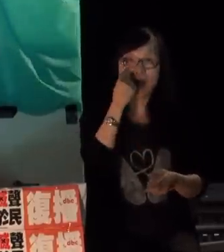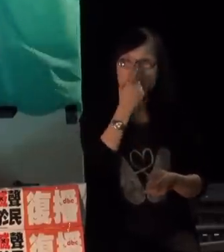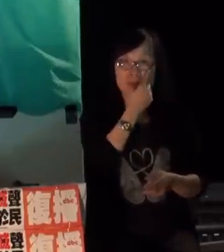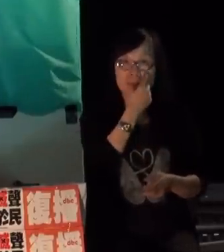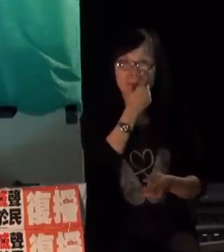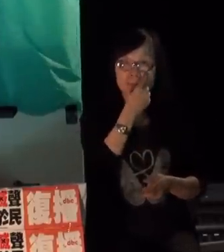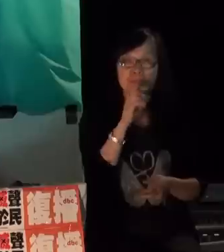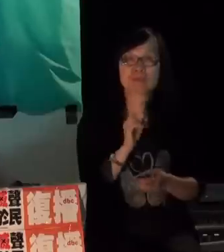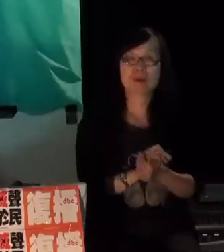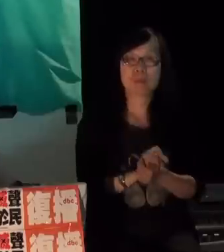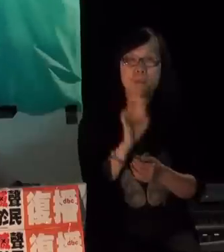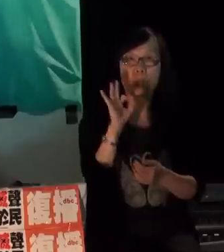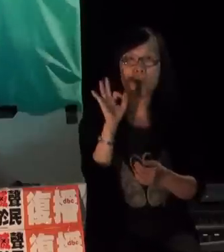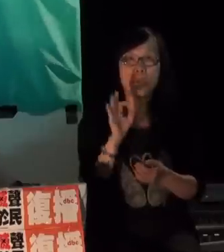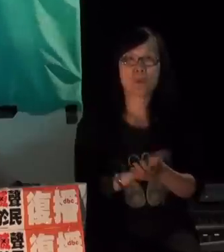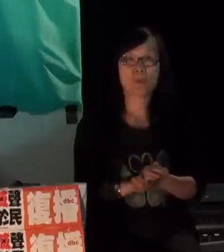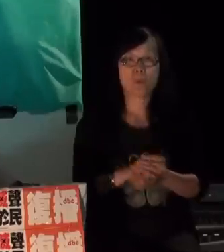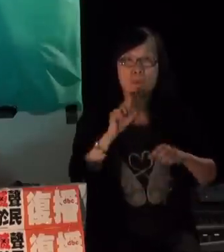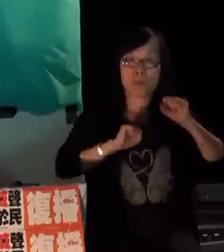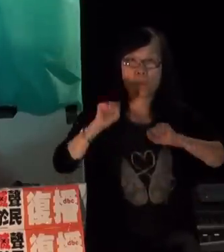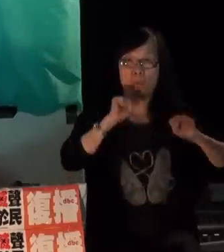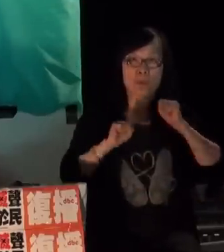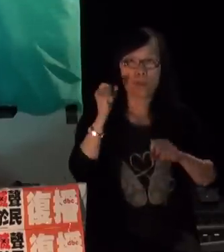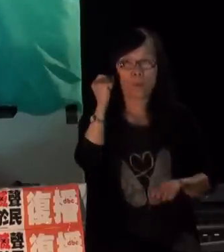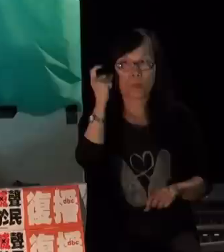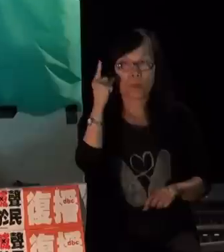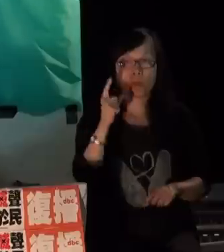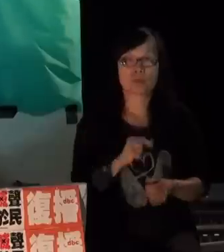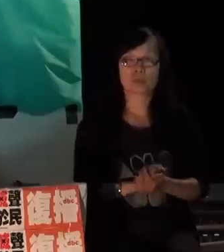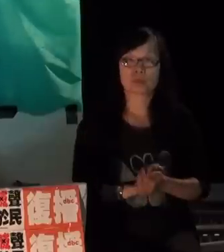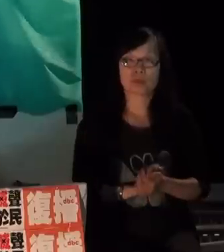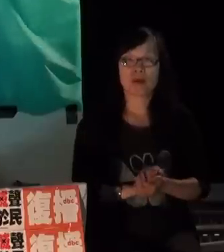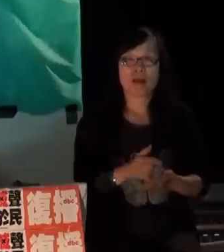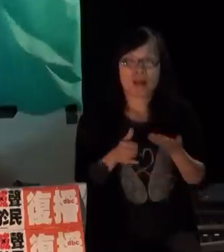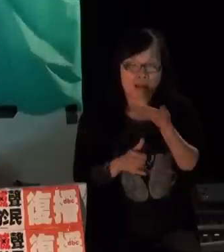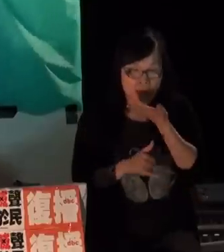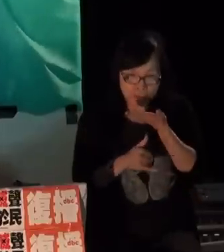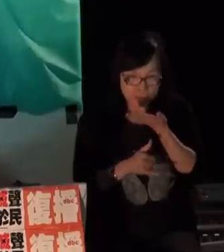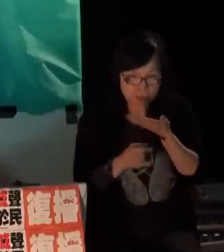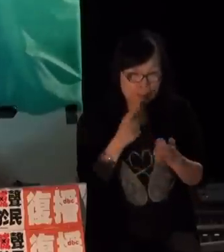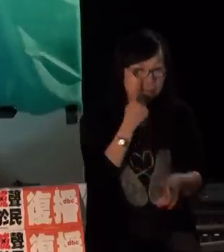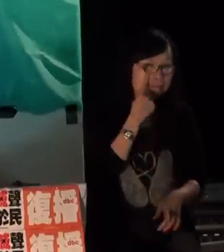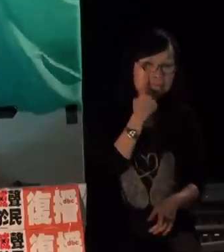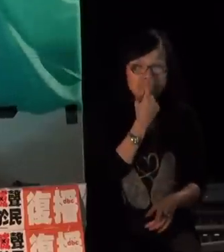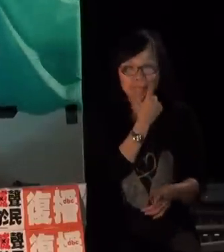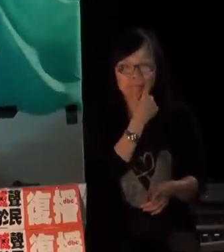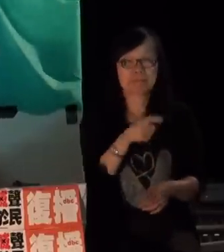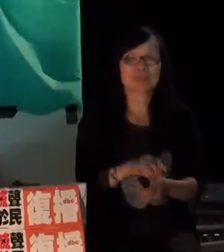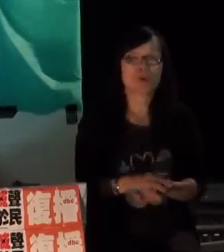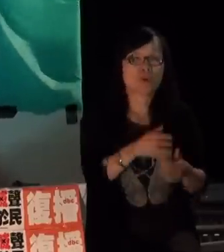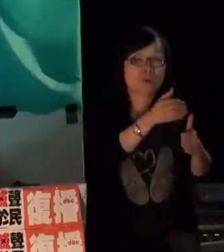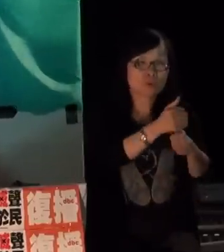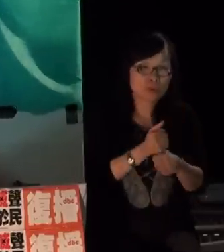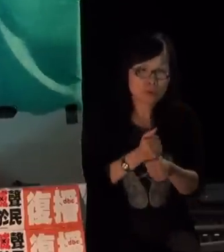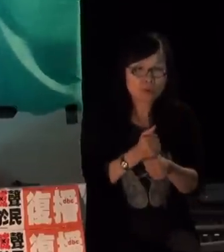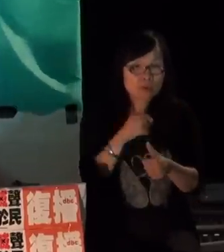者行為怪異，或者有一啲係吸毒嘅狀況都睇唔到嘅咩？要捉佢剪頭髮